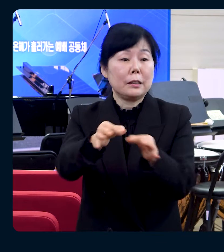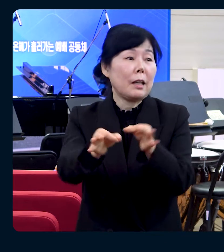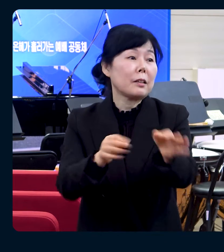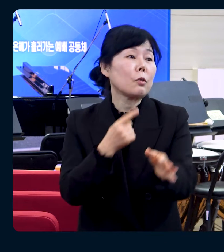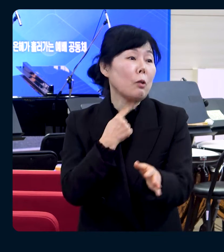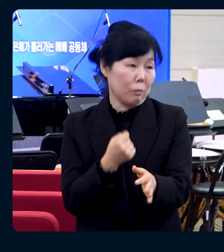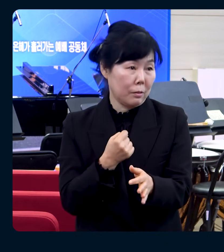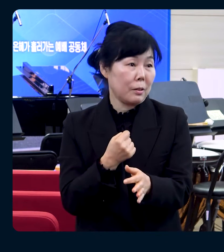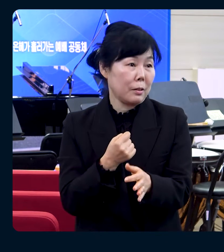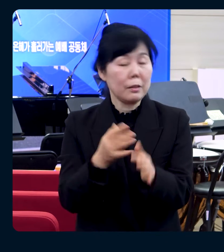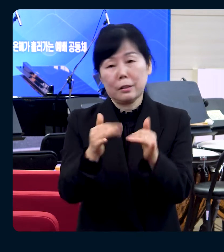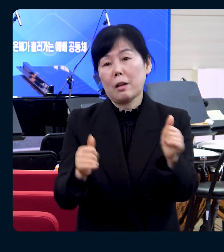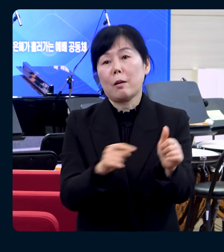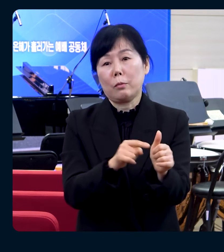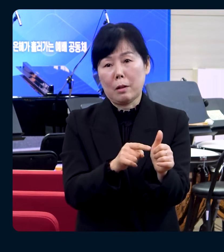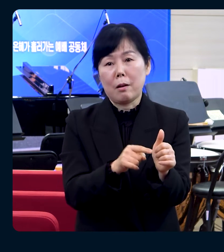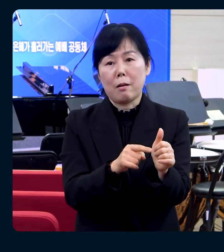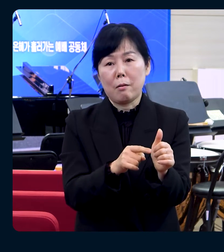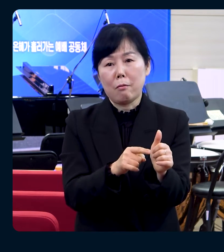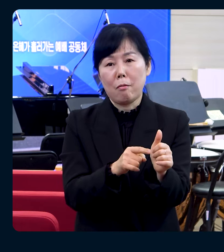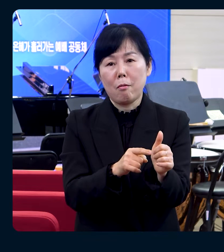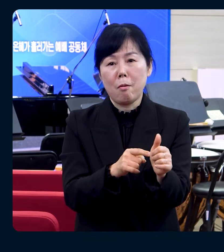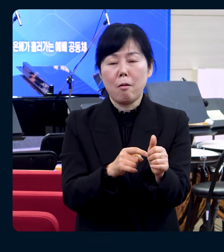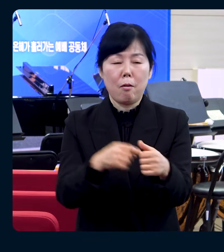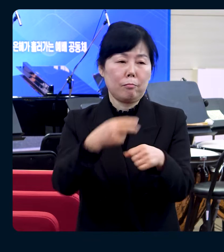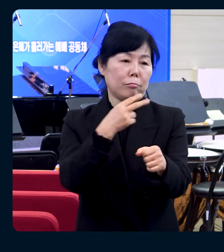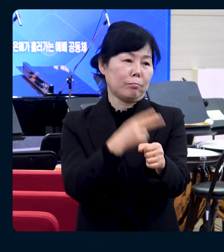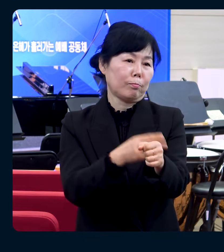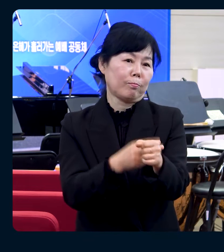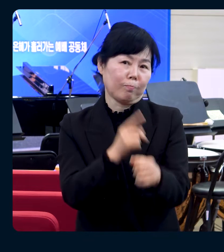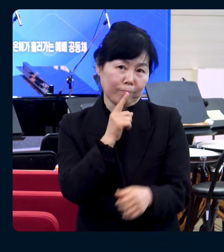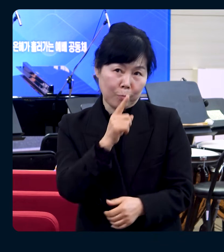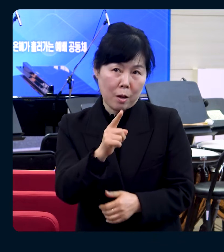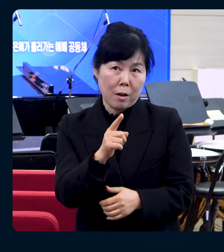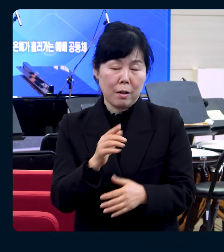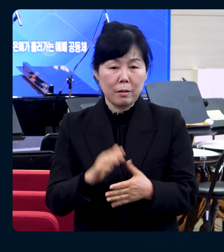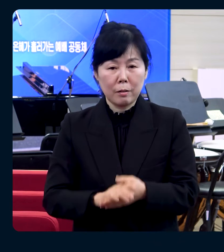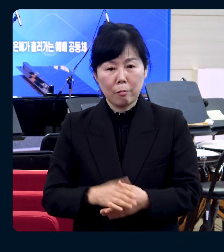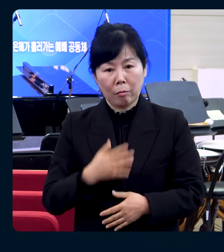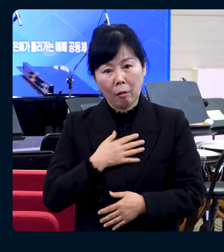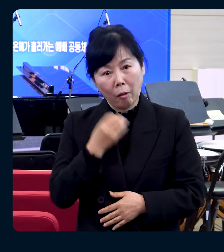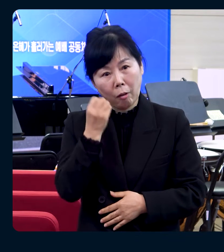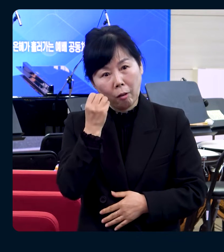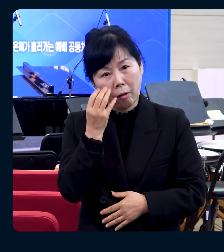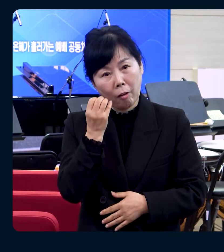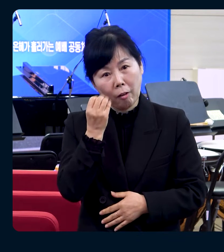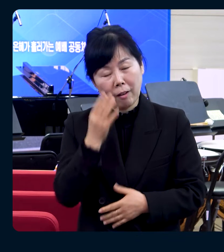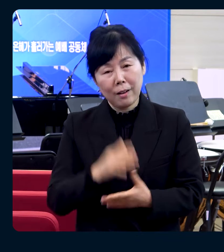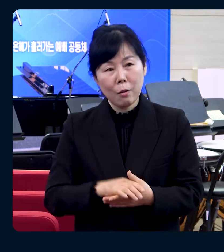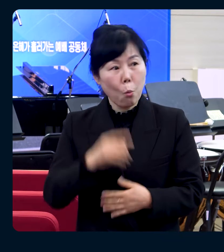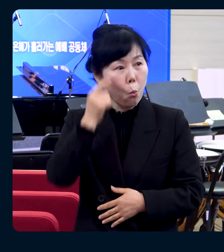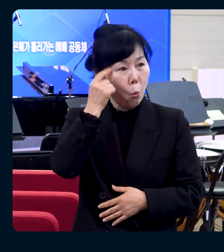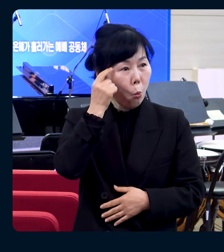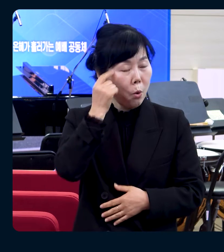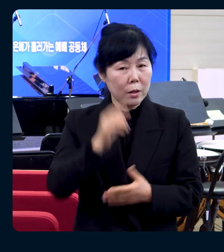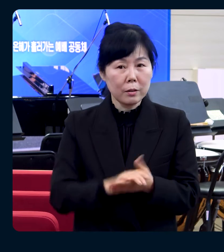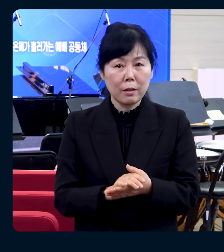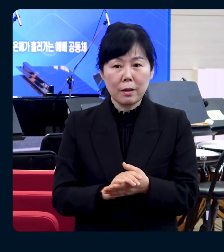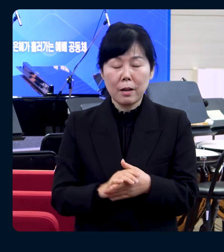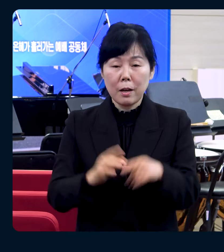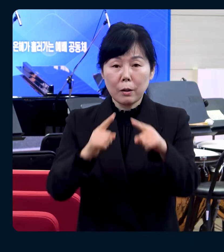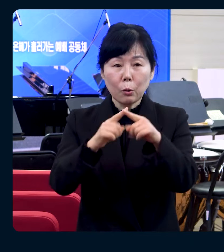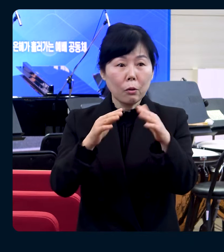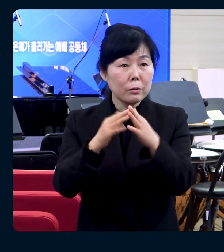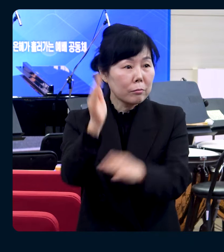당나귀 대상, 덩키 캐러반이었다라고 이야기를 하는데 제가 굉장히 신기했습니다. 왜냐하면 교회 다니면서 한